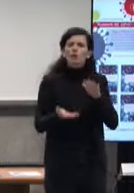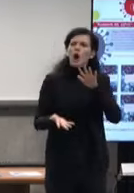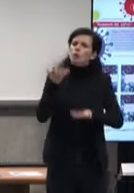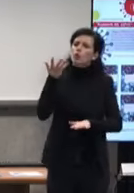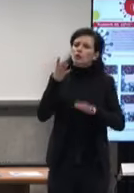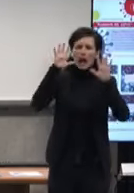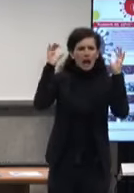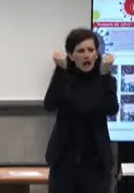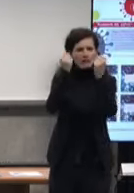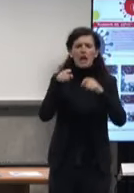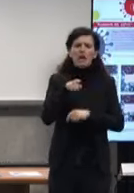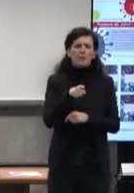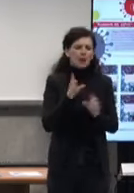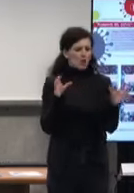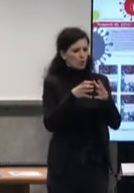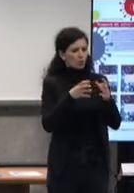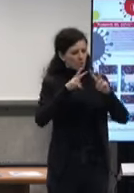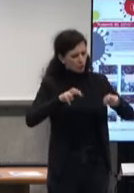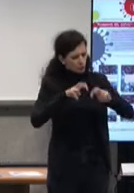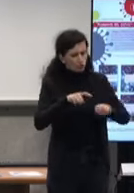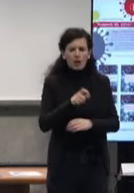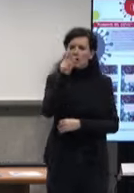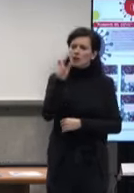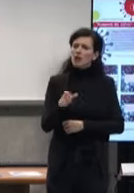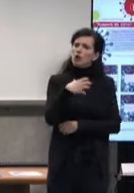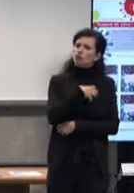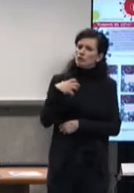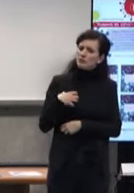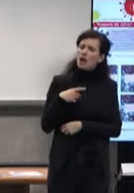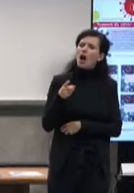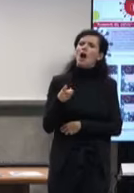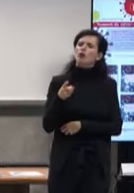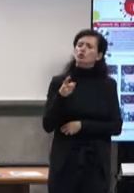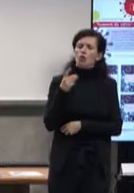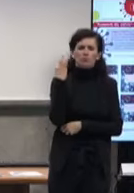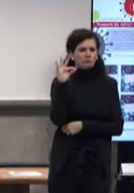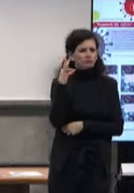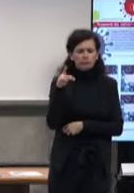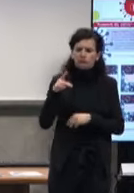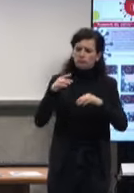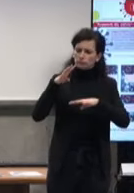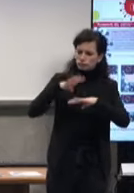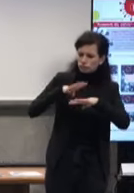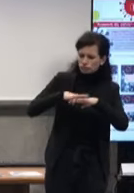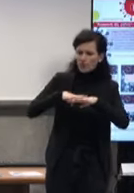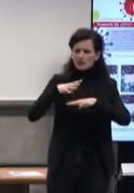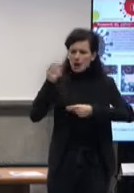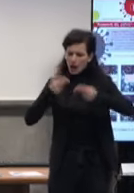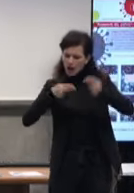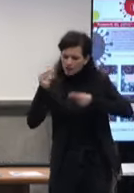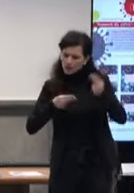accademiche e gruppi di ricerca scienziati che bravissimi nel modellizzare con modelli matematici fisici